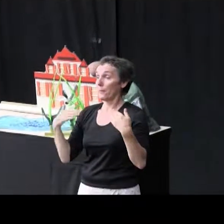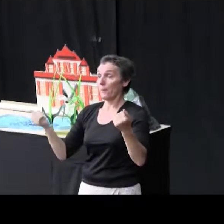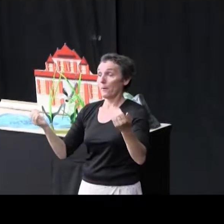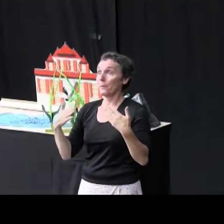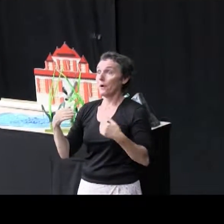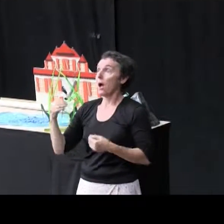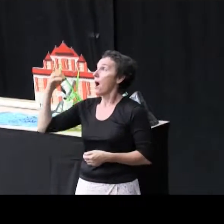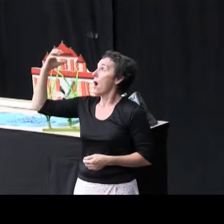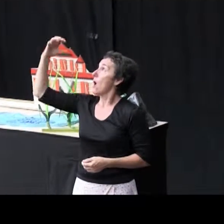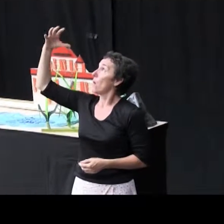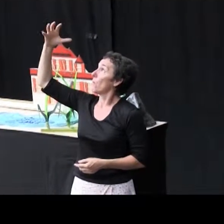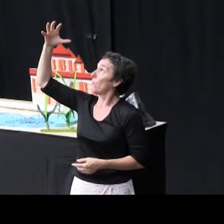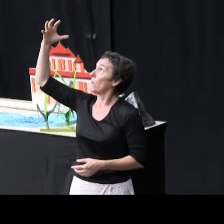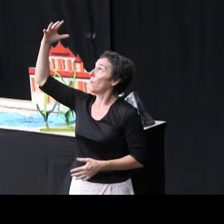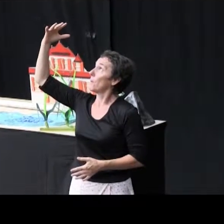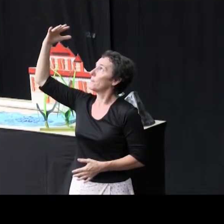canard là,